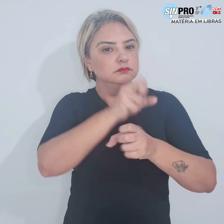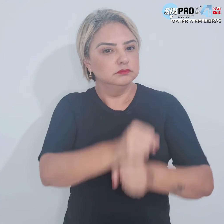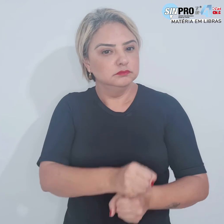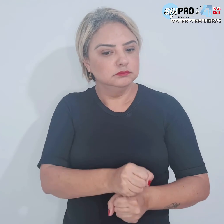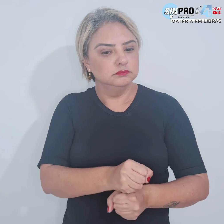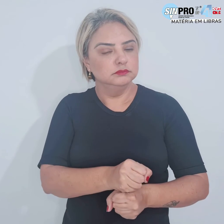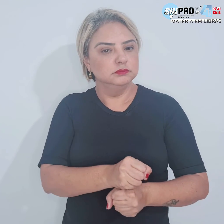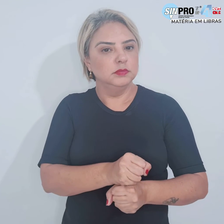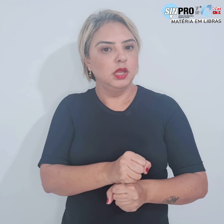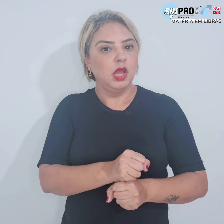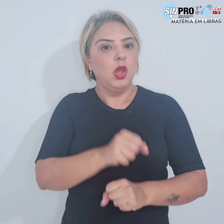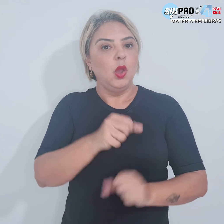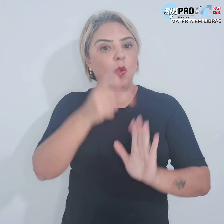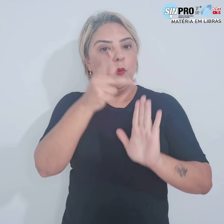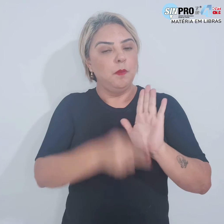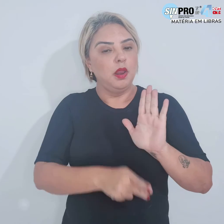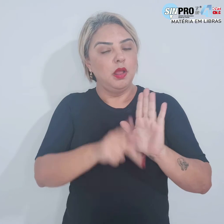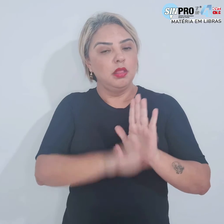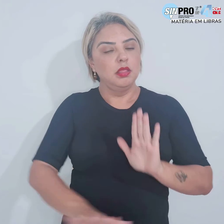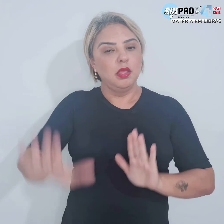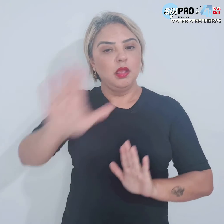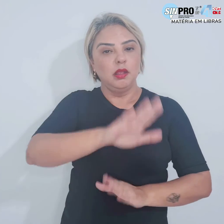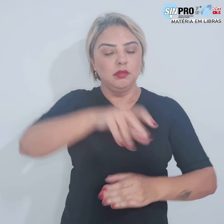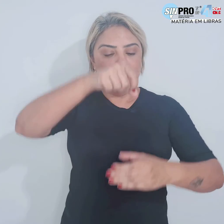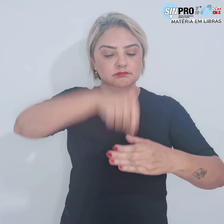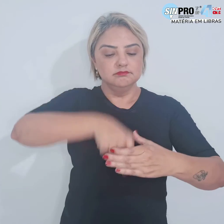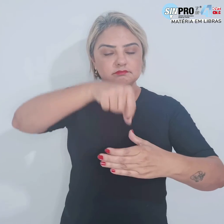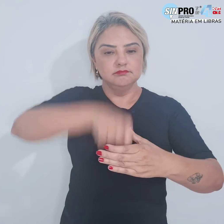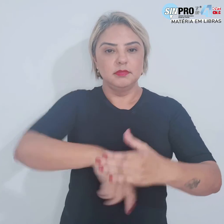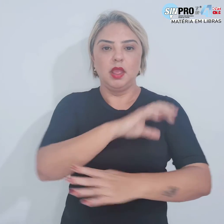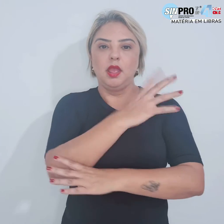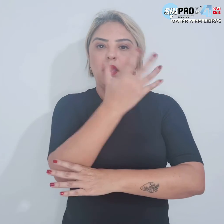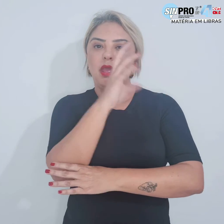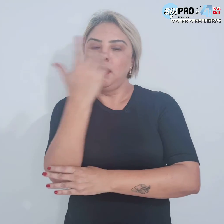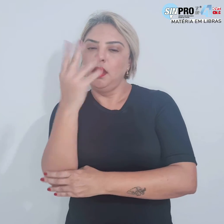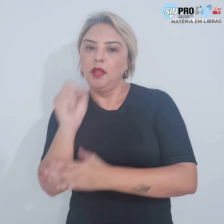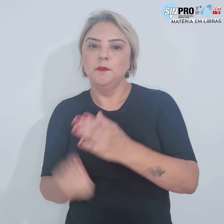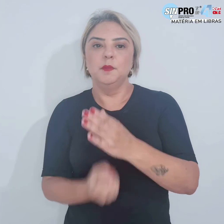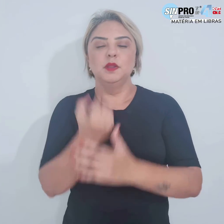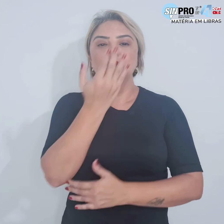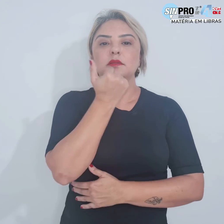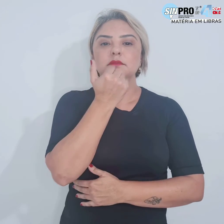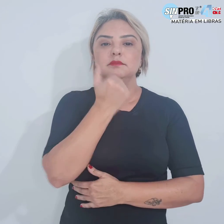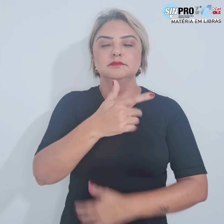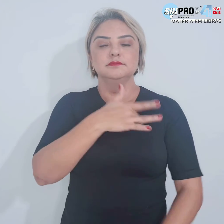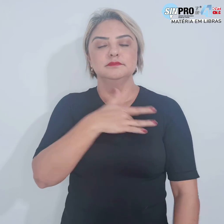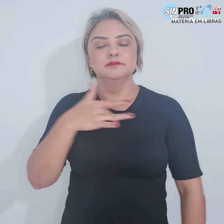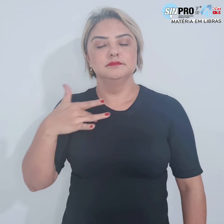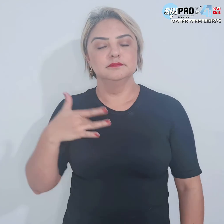é fortalecer o Plano Nacional, plantar árvores, produzir alimentos